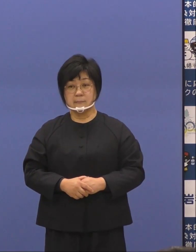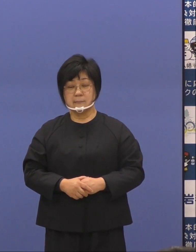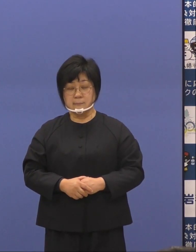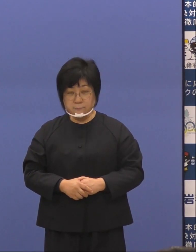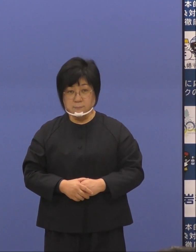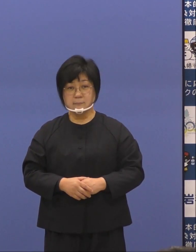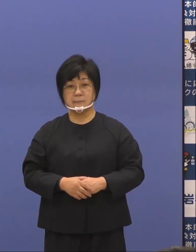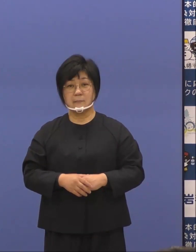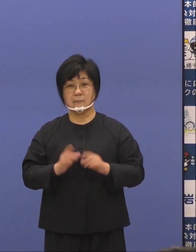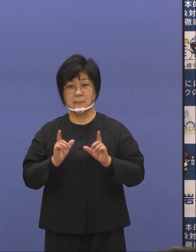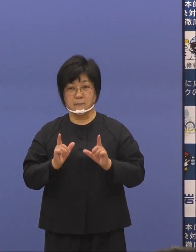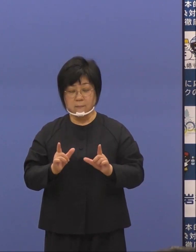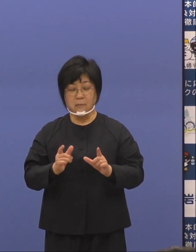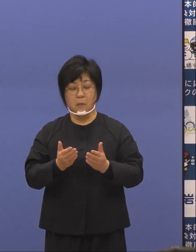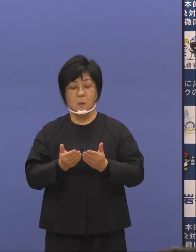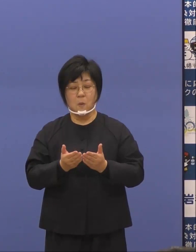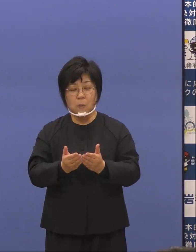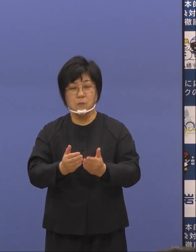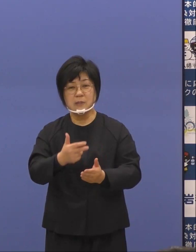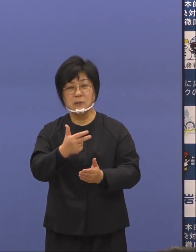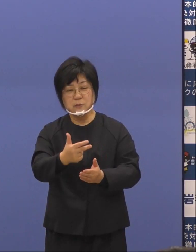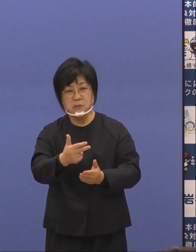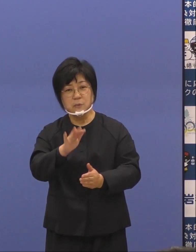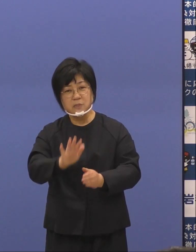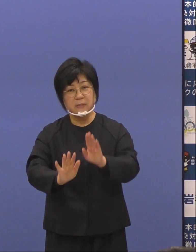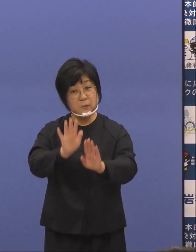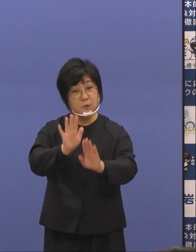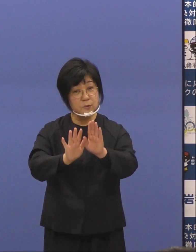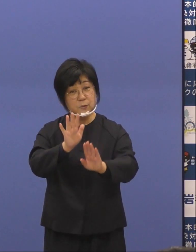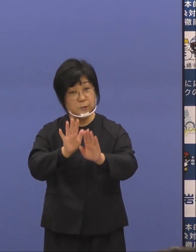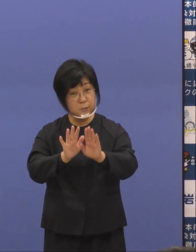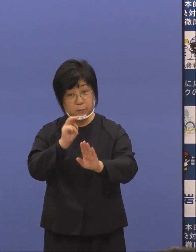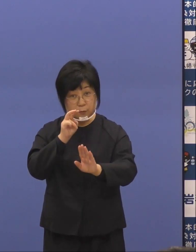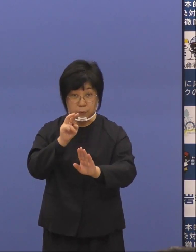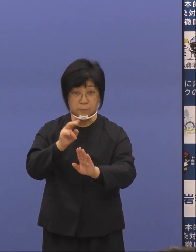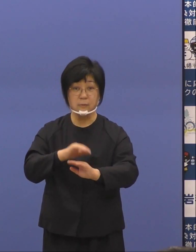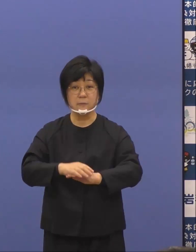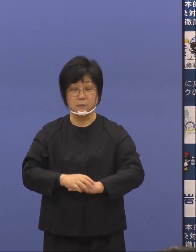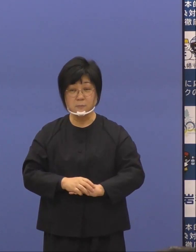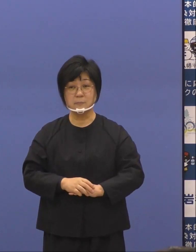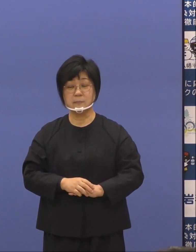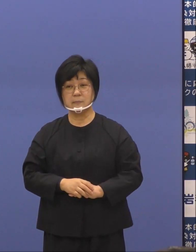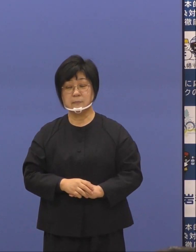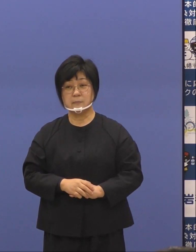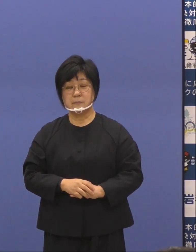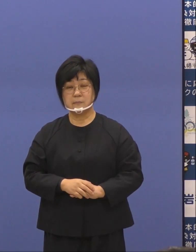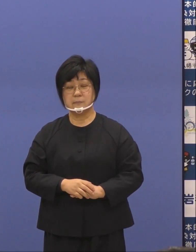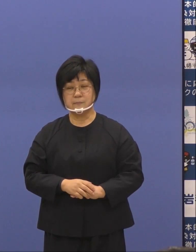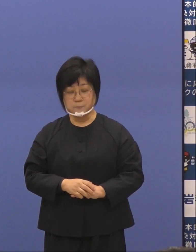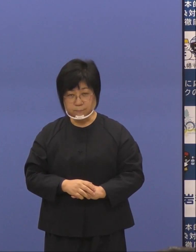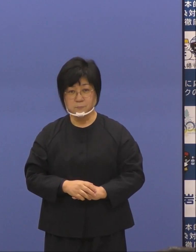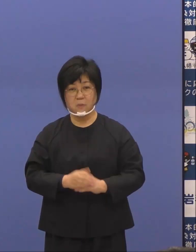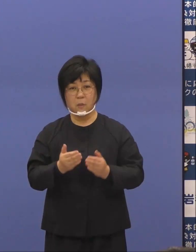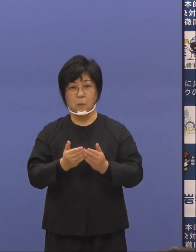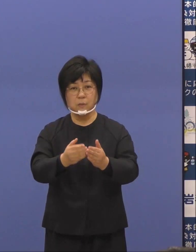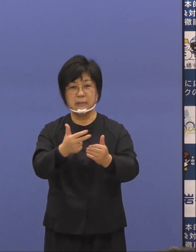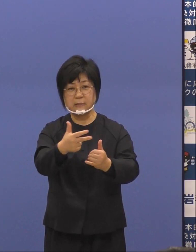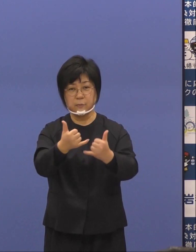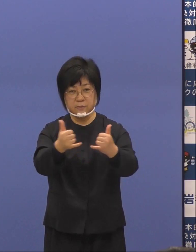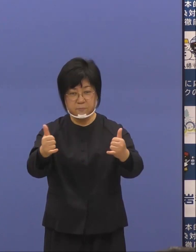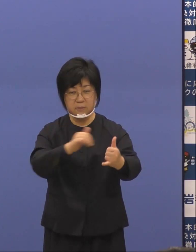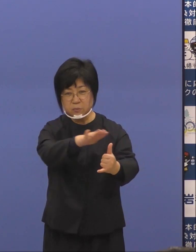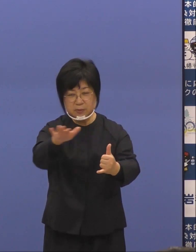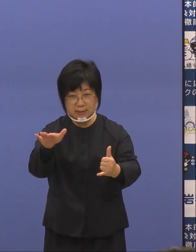大船渡市は大船渡市のこう今の状況を見ているとこうやはり大船渡市民の皆さん